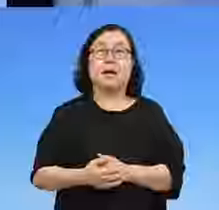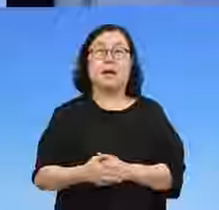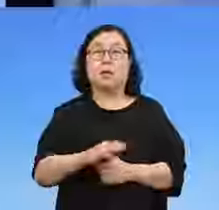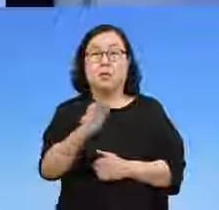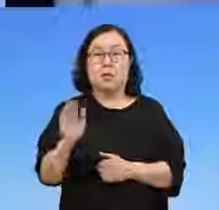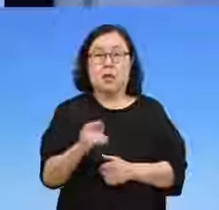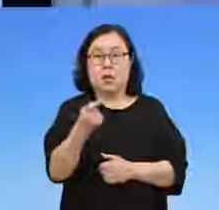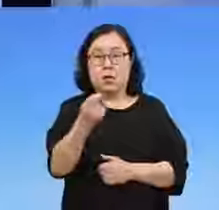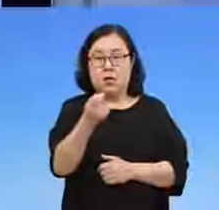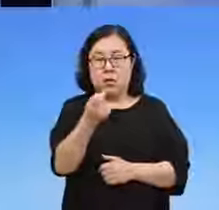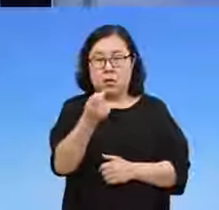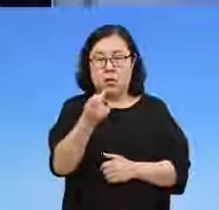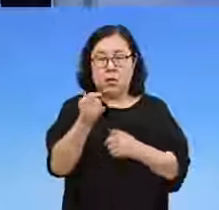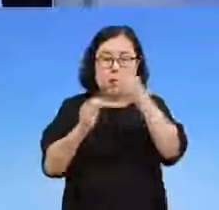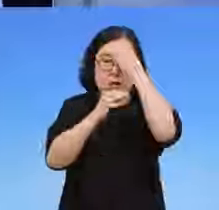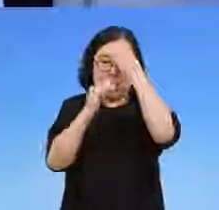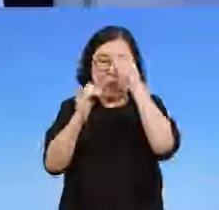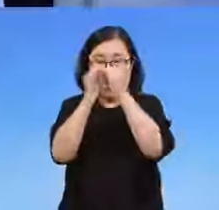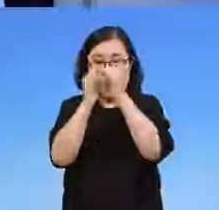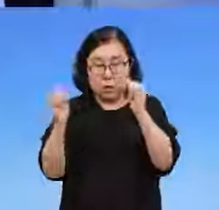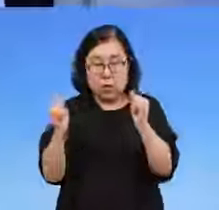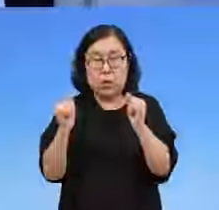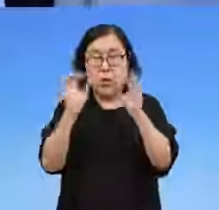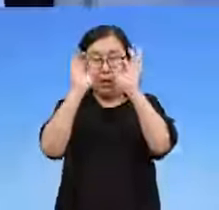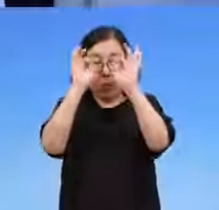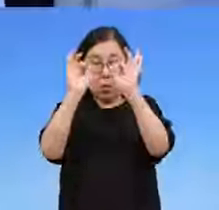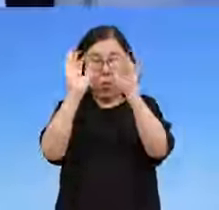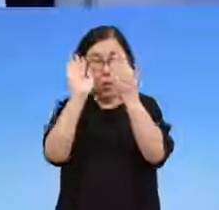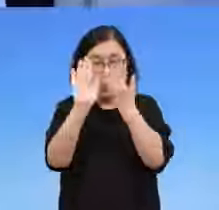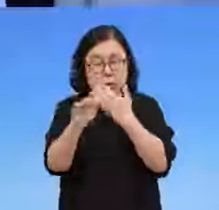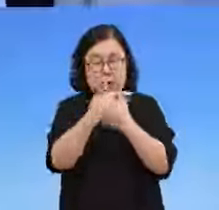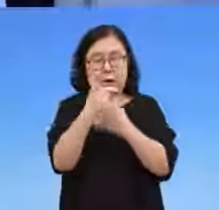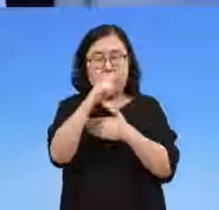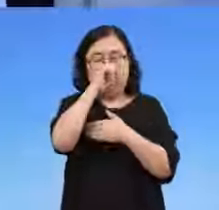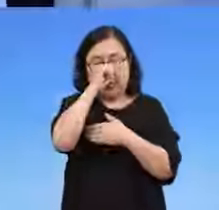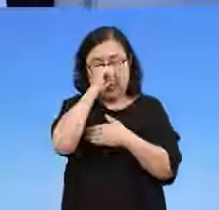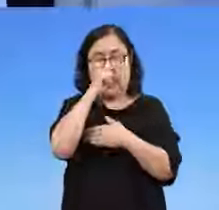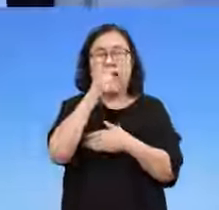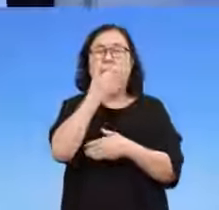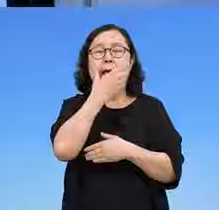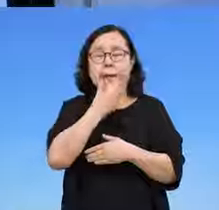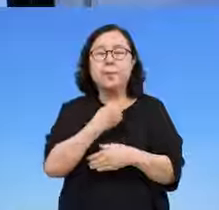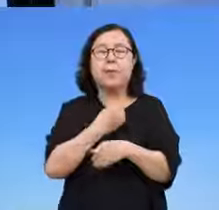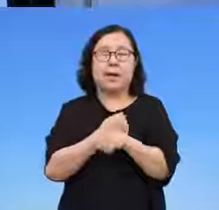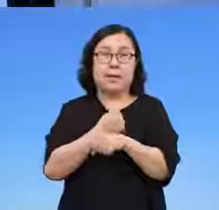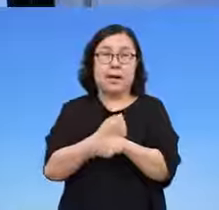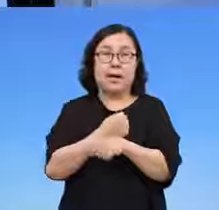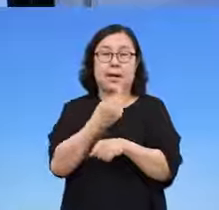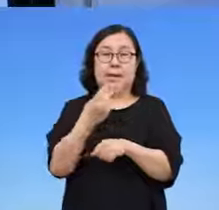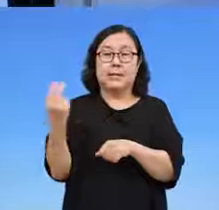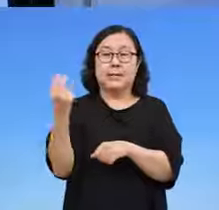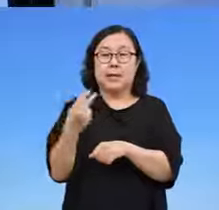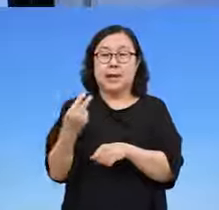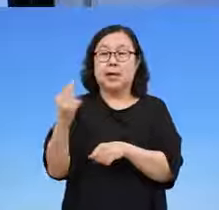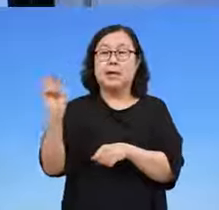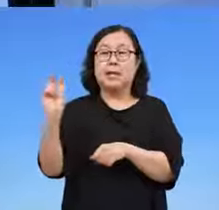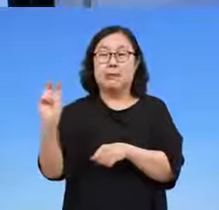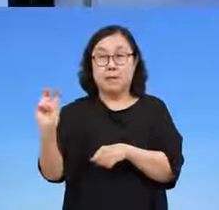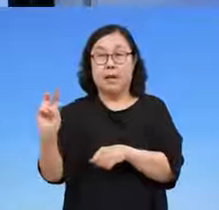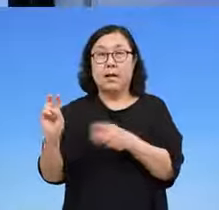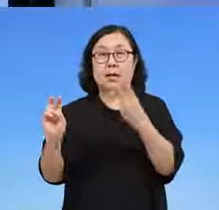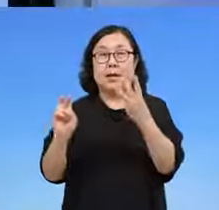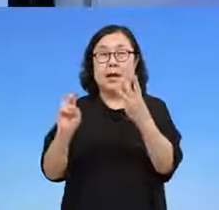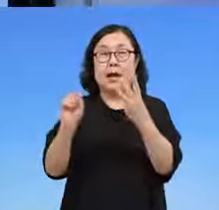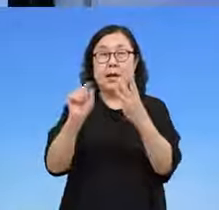이겨낼게요. 우리 순원들을 보고 나니 참 좋다, 행복하다. 2020년 3월 19일